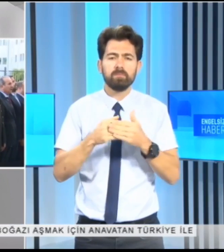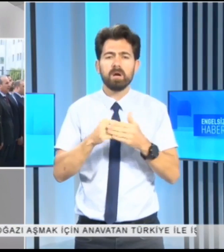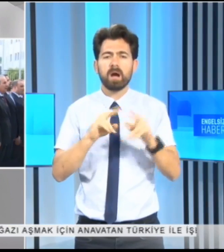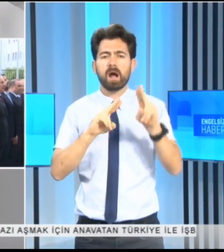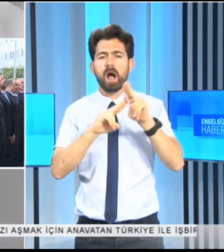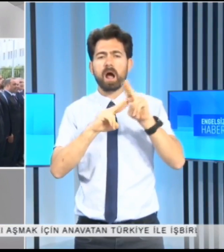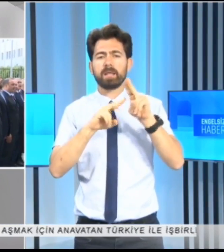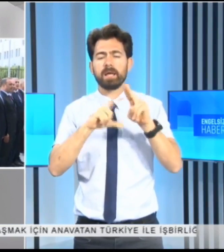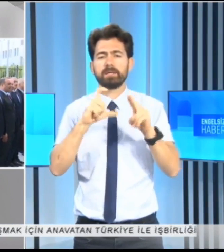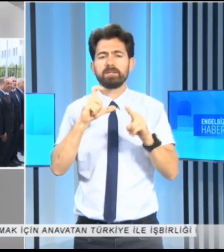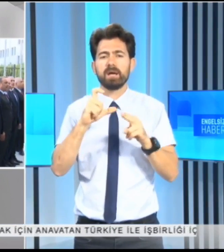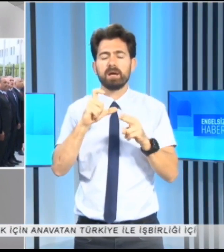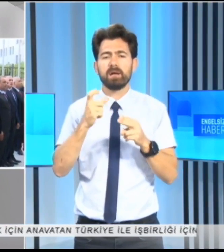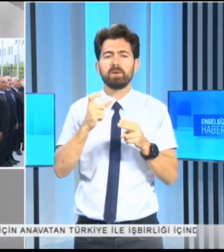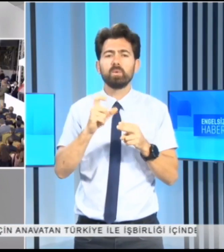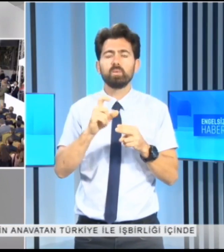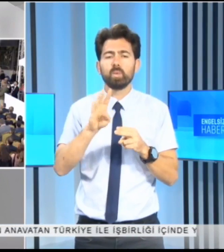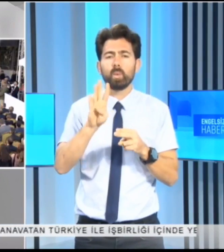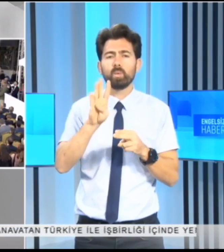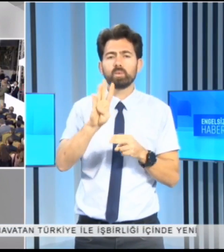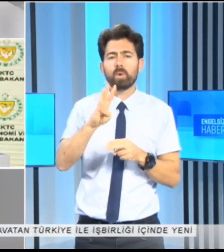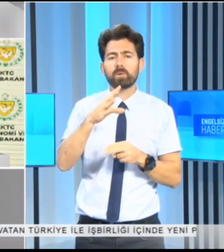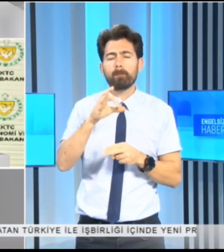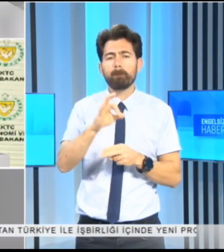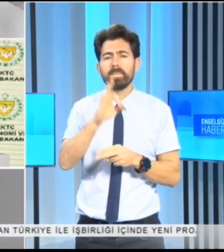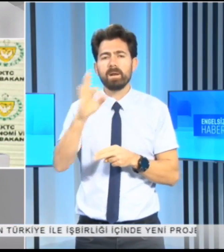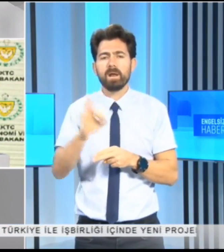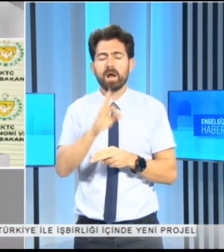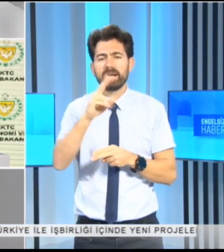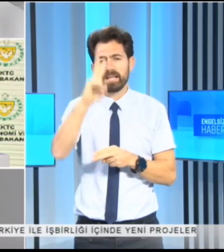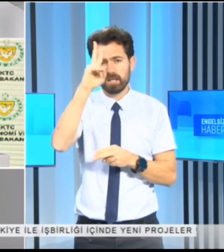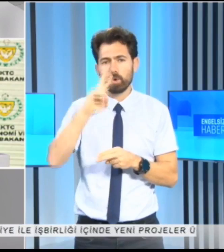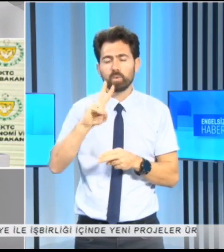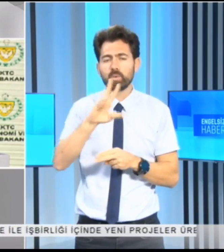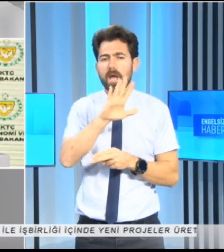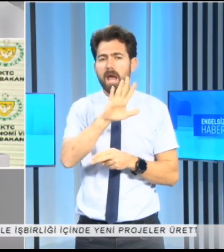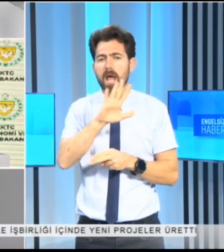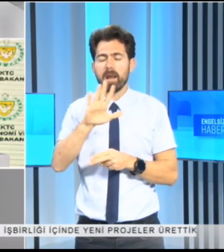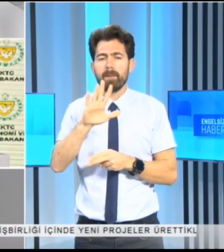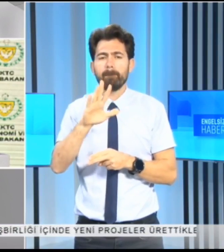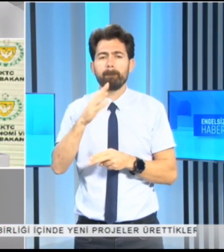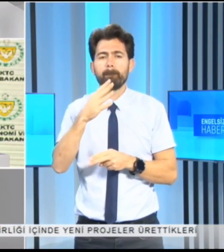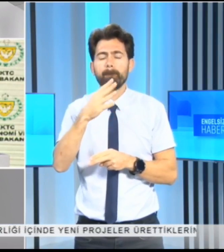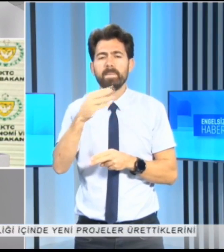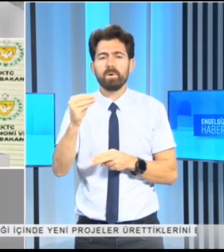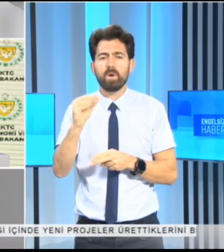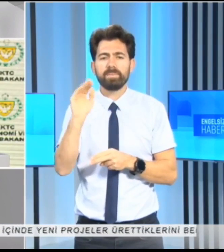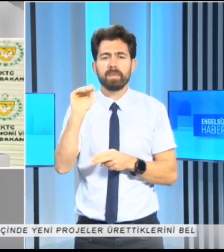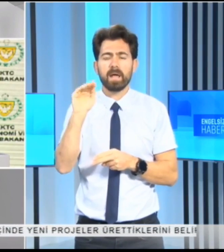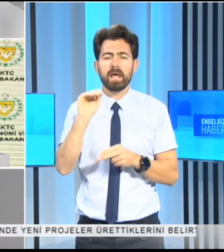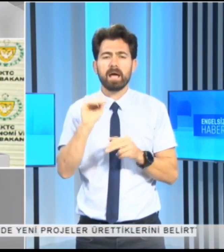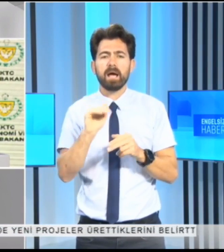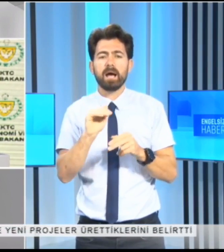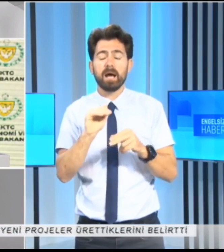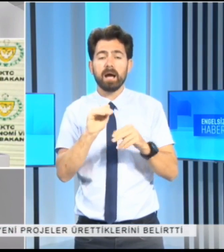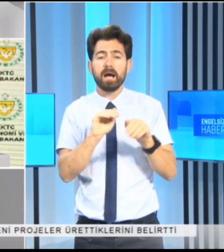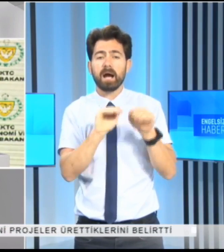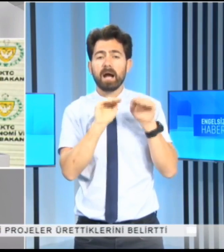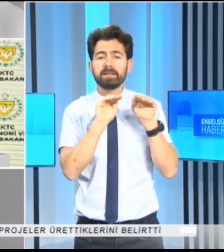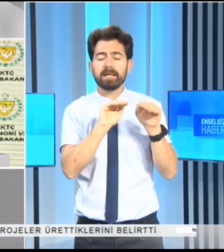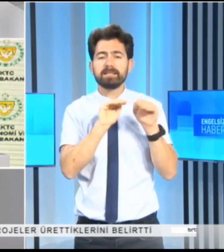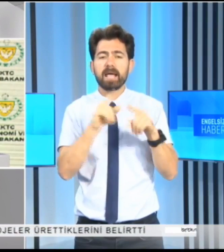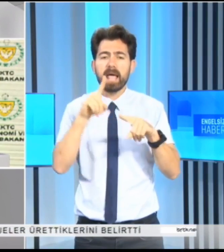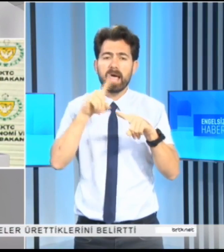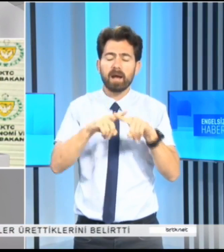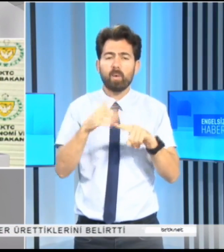Kuzey Kıbrıs Türk Cumhuriyeti'ne 4 milyar 250 milyon TL kaynağı ek